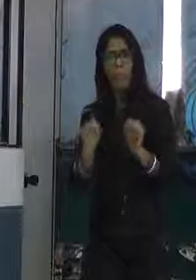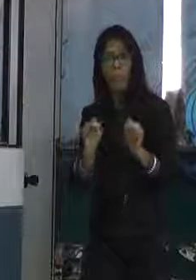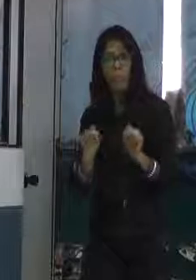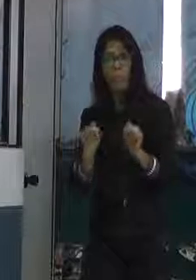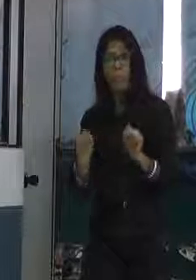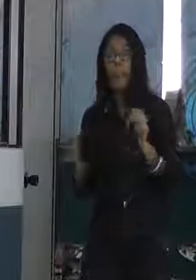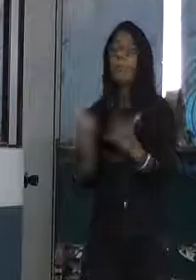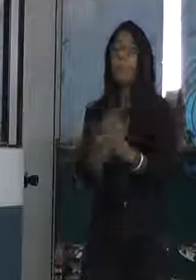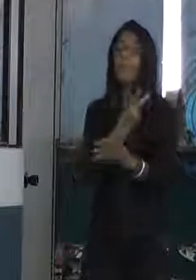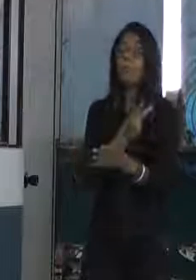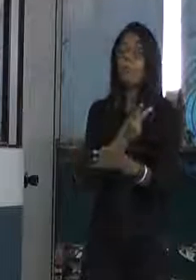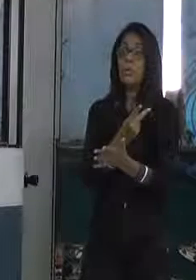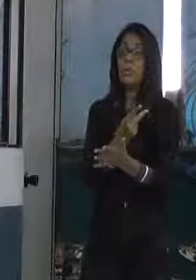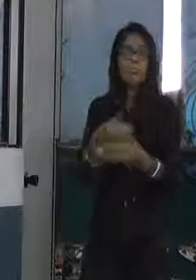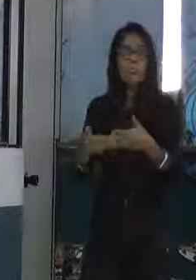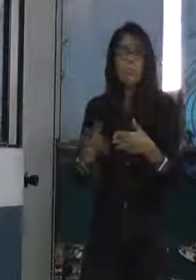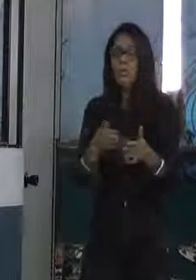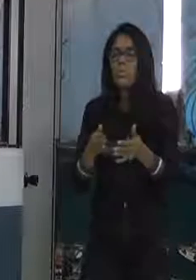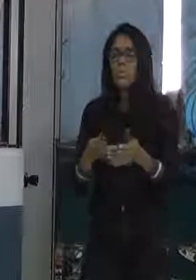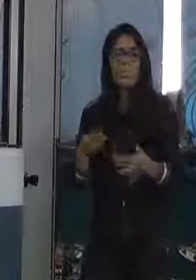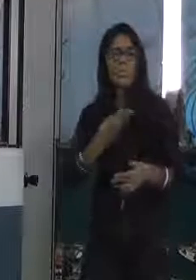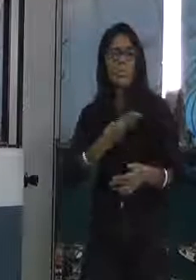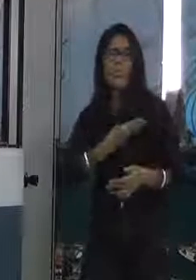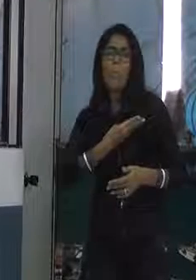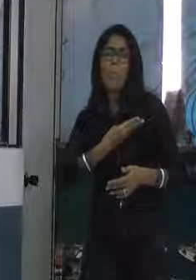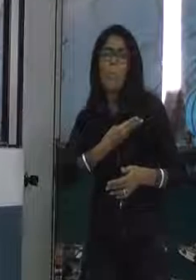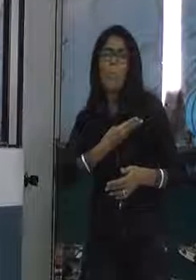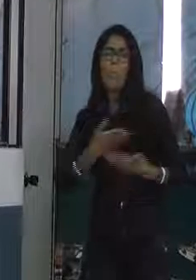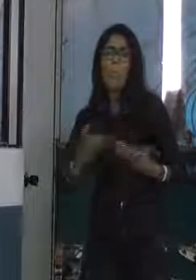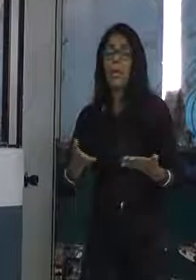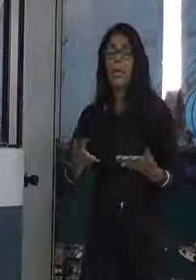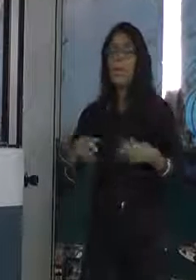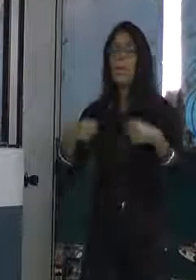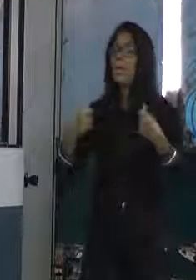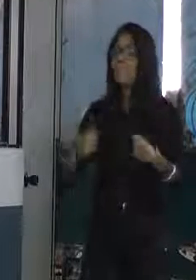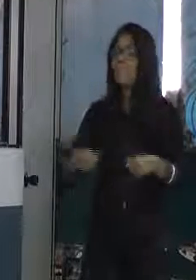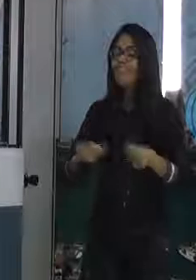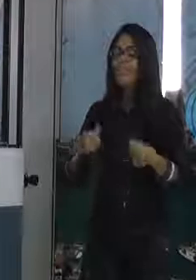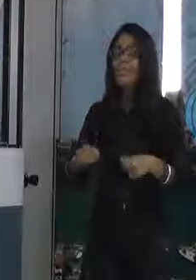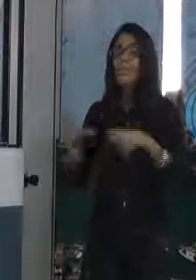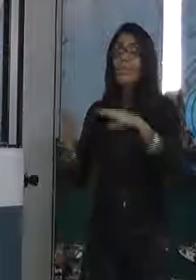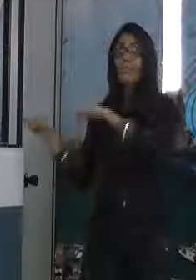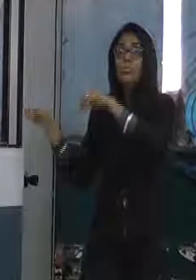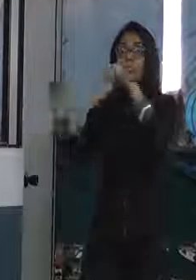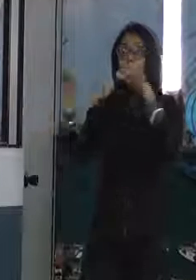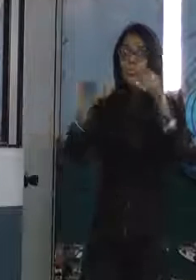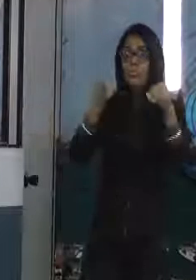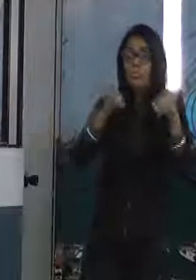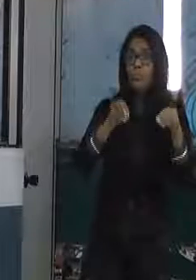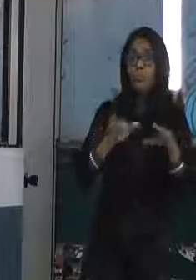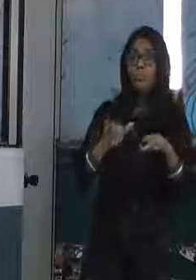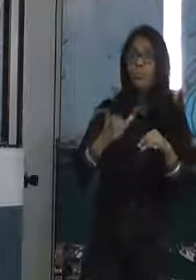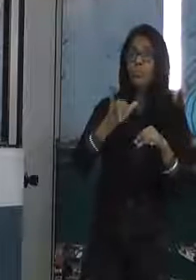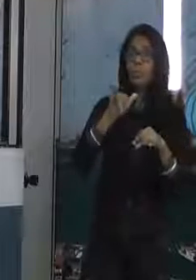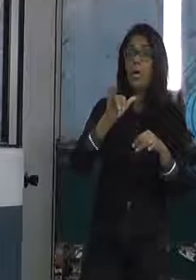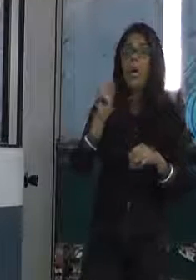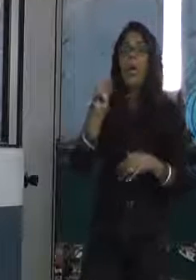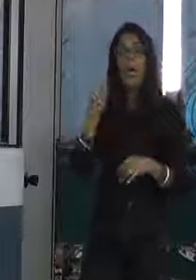que em Ilhéus todo mundo conhece todo mundo, e precisar de uma transferência aérea, quem é que vai servir? O